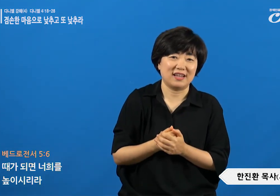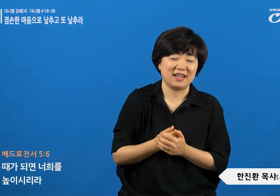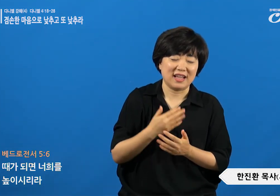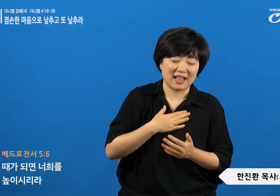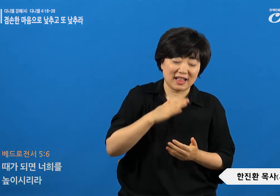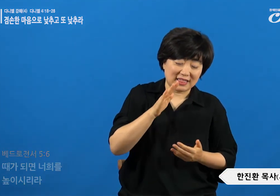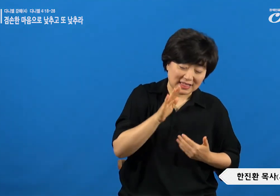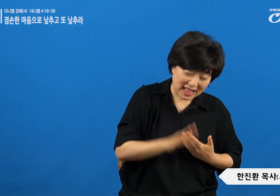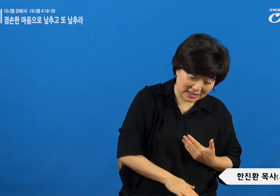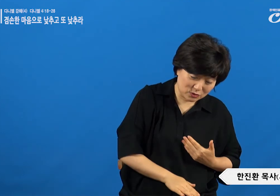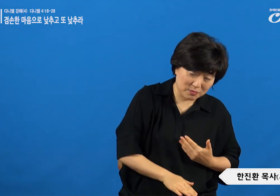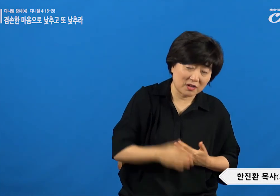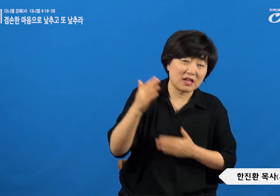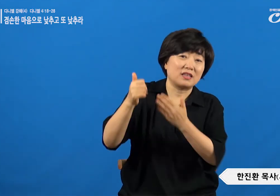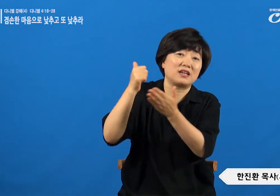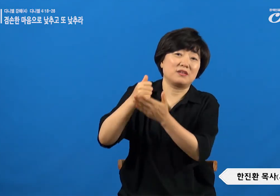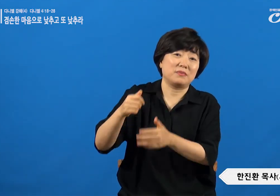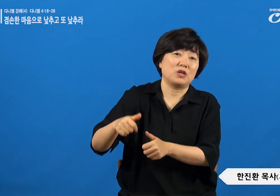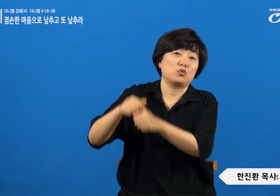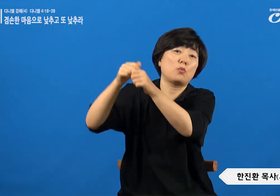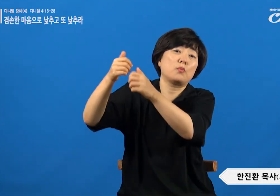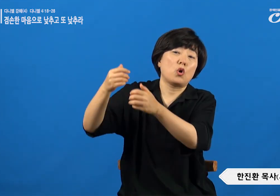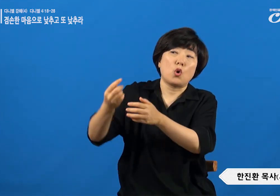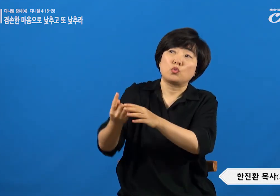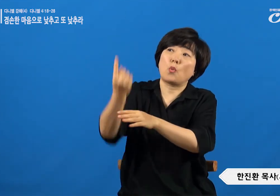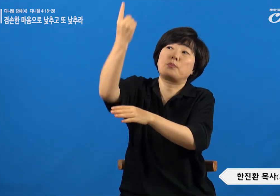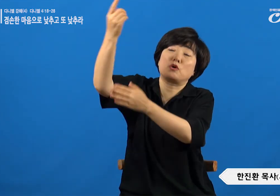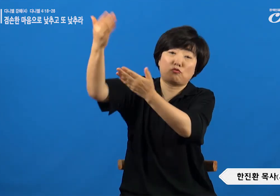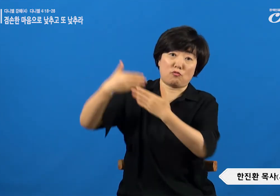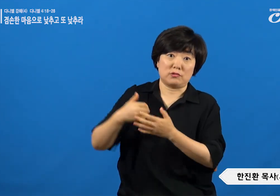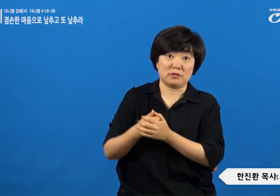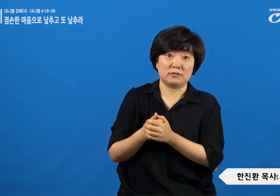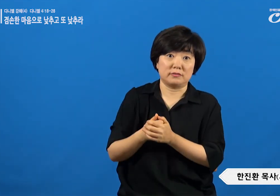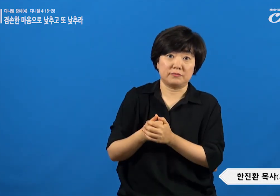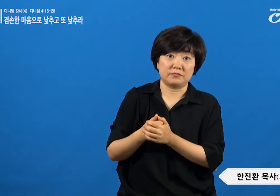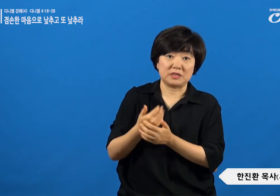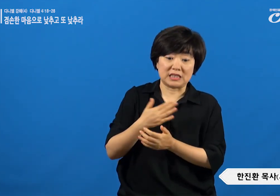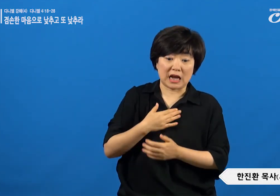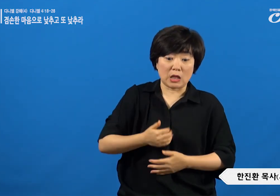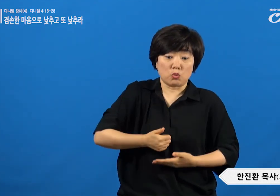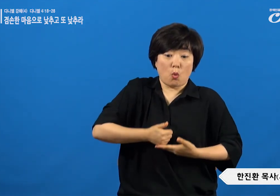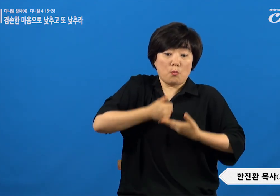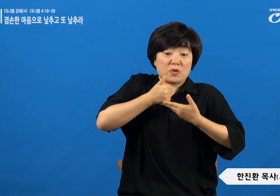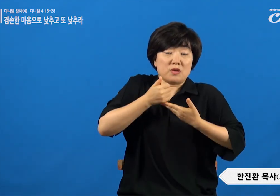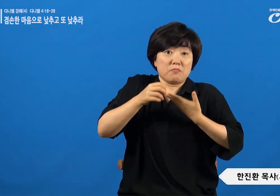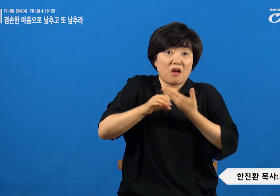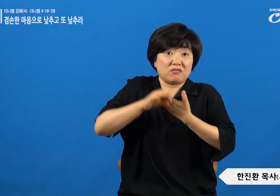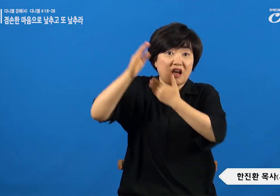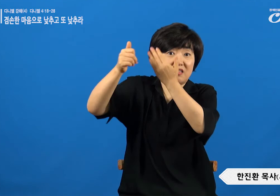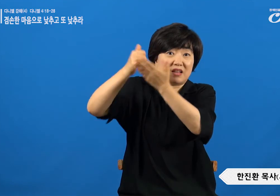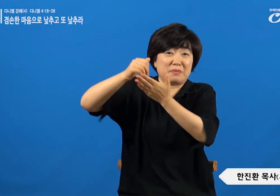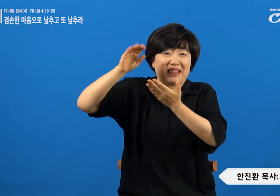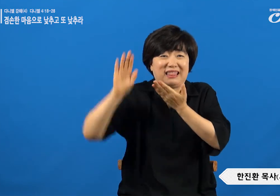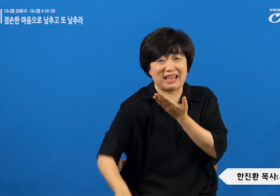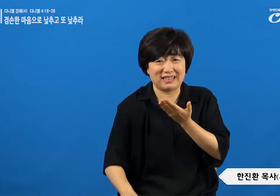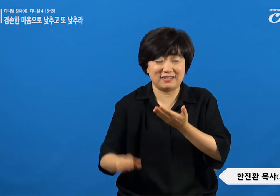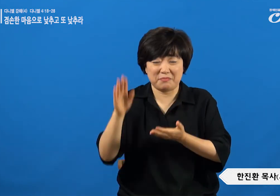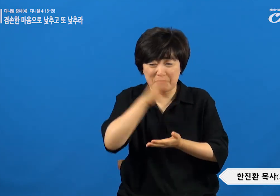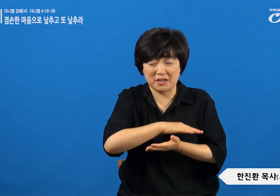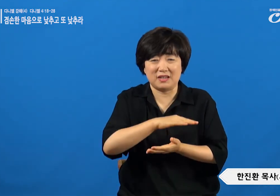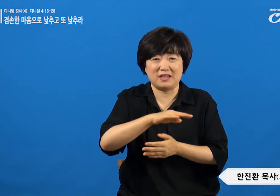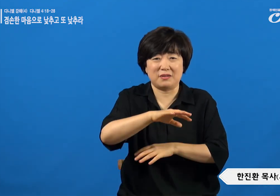낮아지고 낮추는 자는 높아집니다. 하나님이 높여주십니다. 내가 나를 높이려고 하면 안